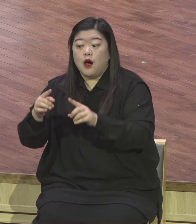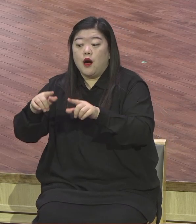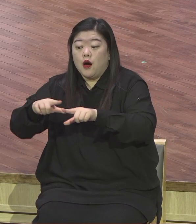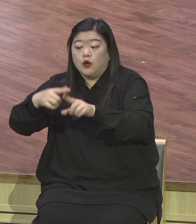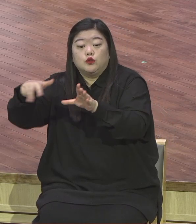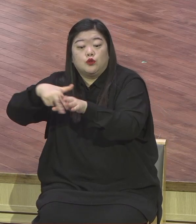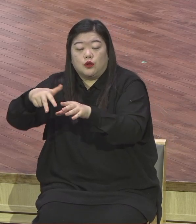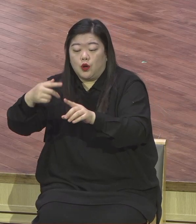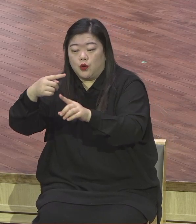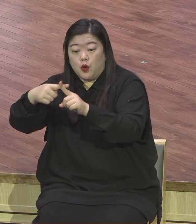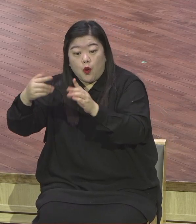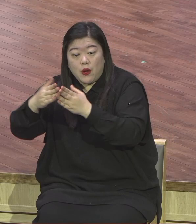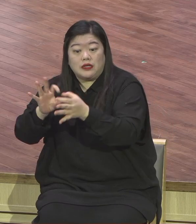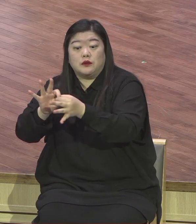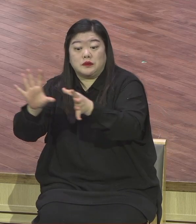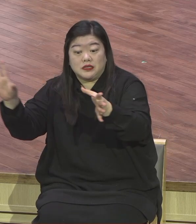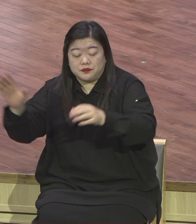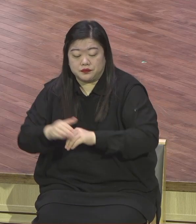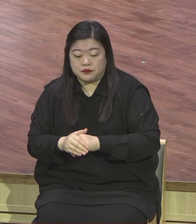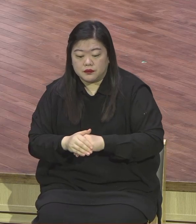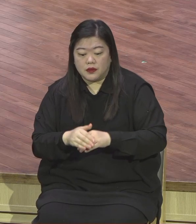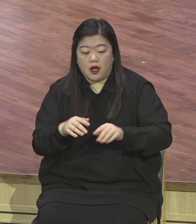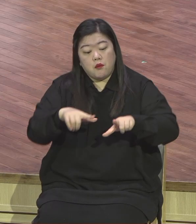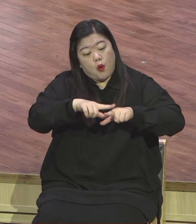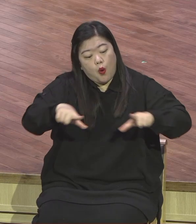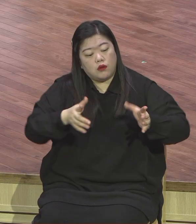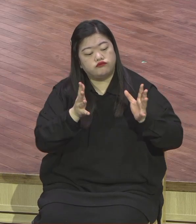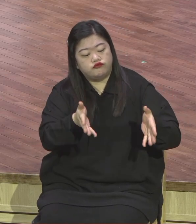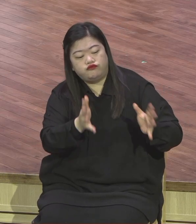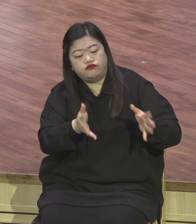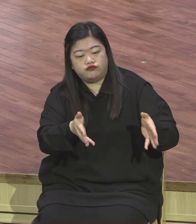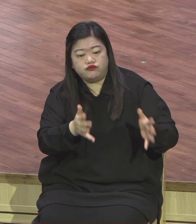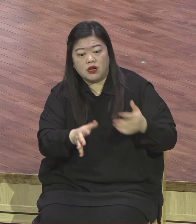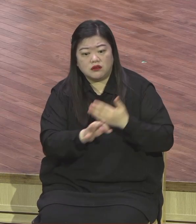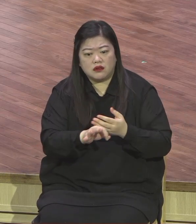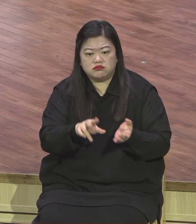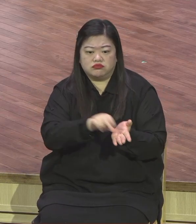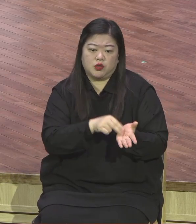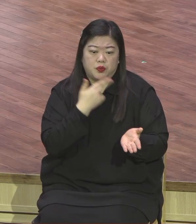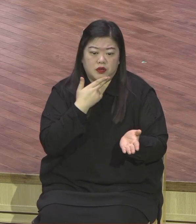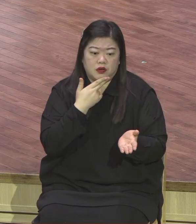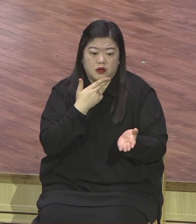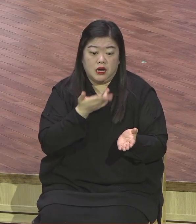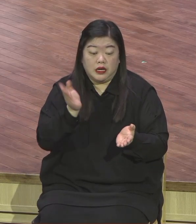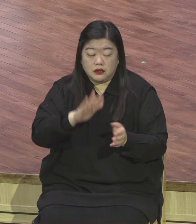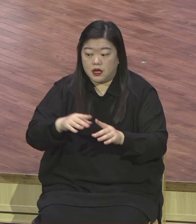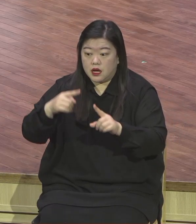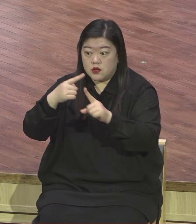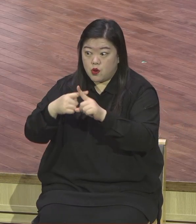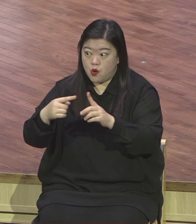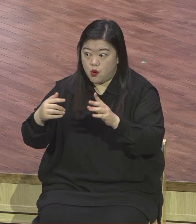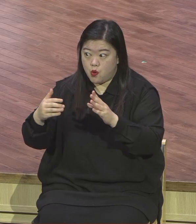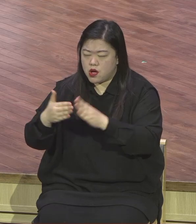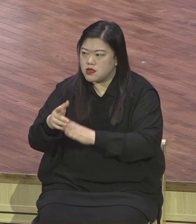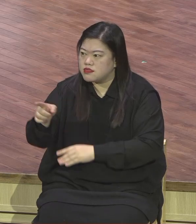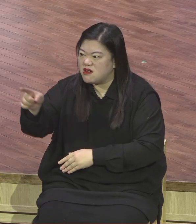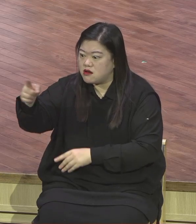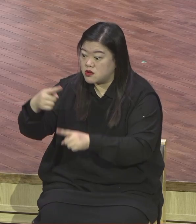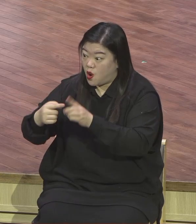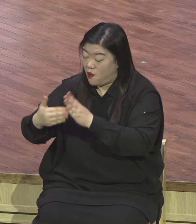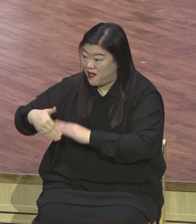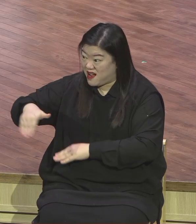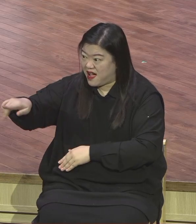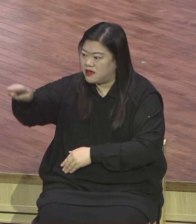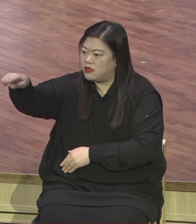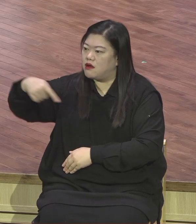그런데 예수를 다 믿고 교회 간다. 갈 거냐 안 갈 거냐 교회 가면 너는 오늘부터